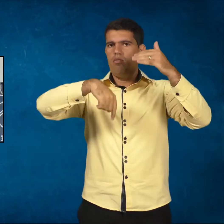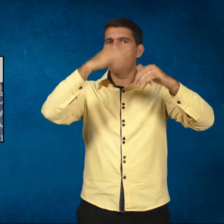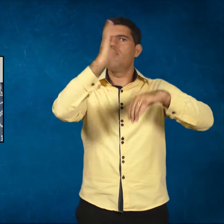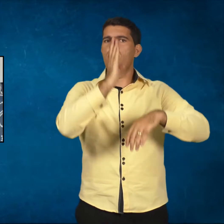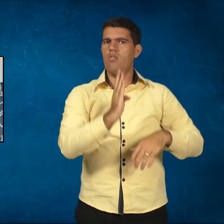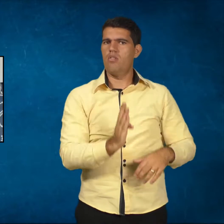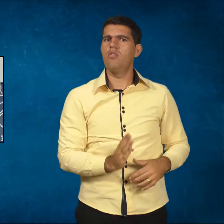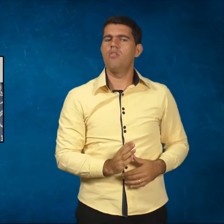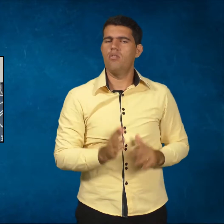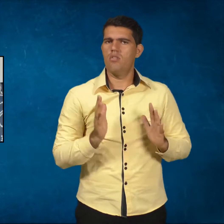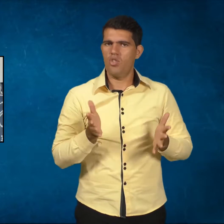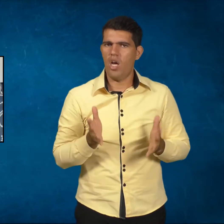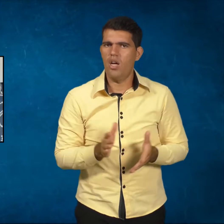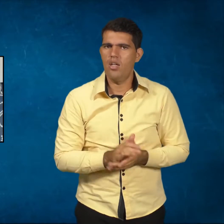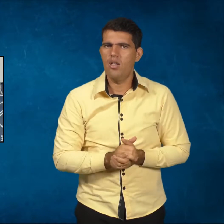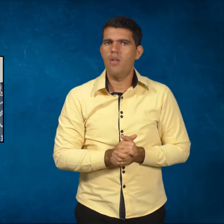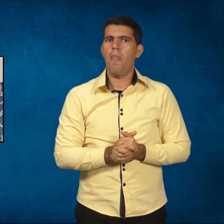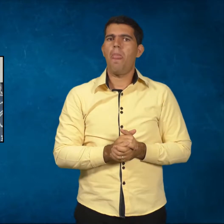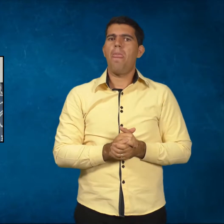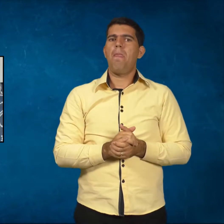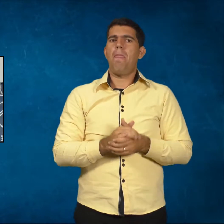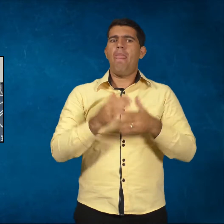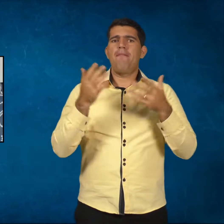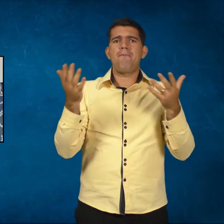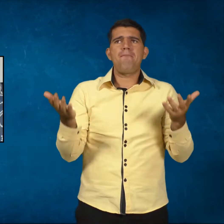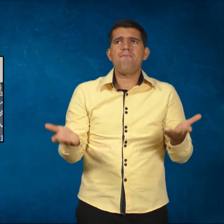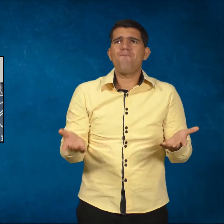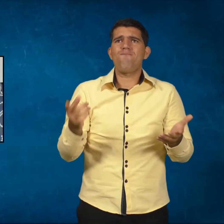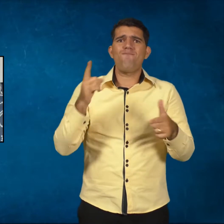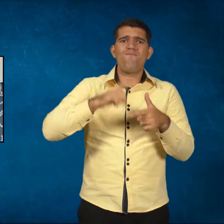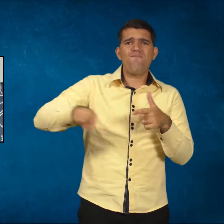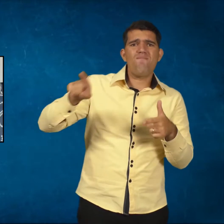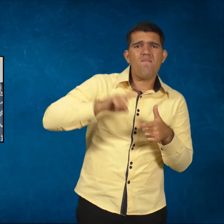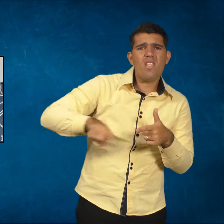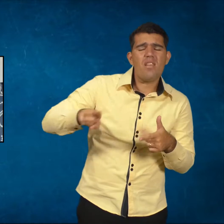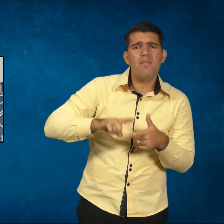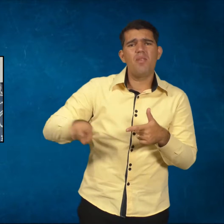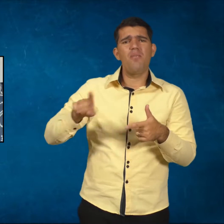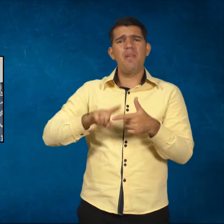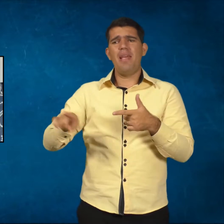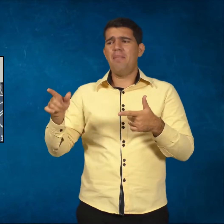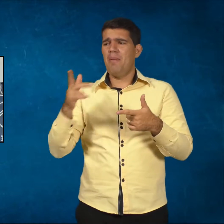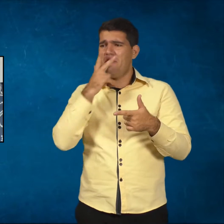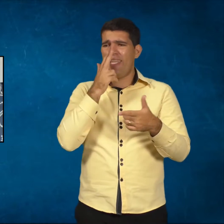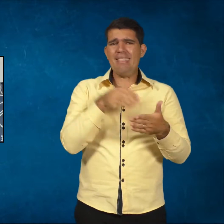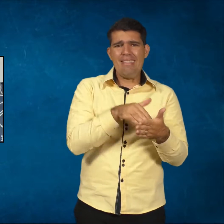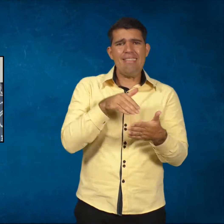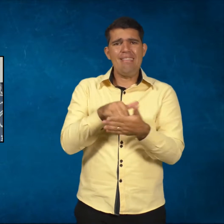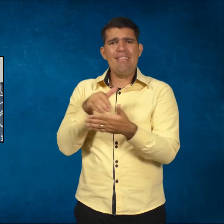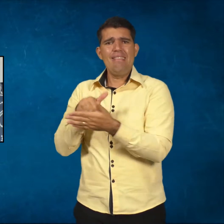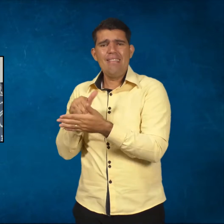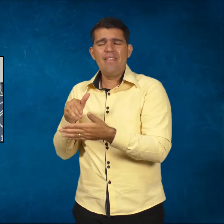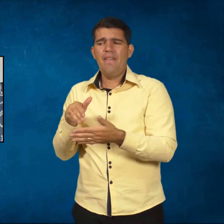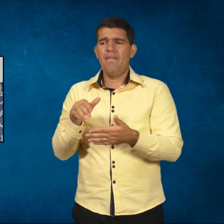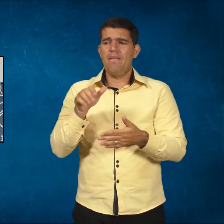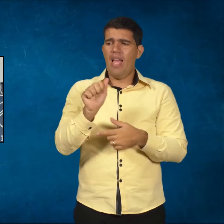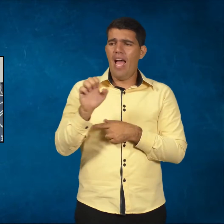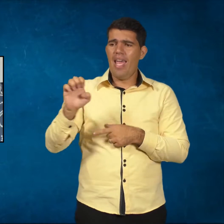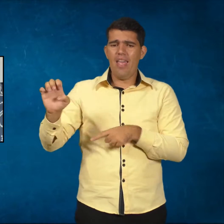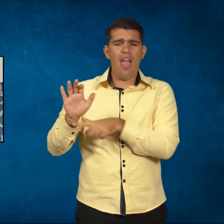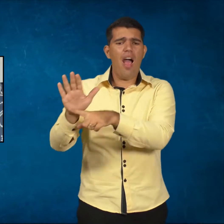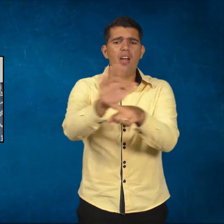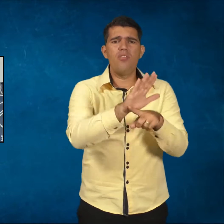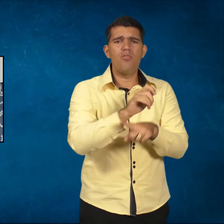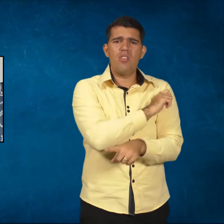país. E aí, qual é os entraves para que ele de fato, seja benéfico